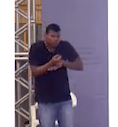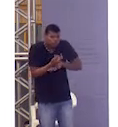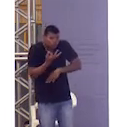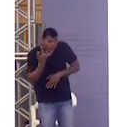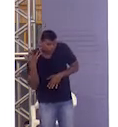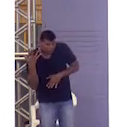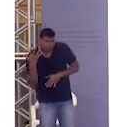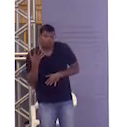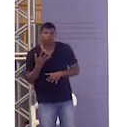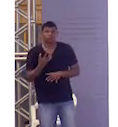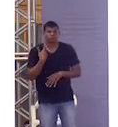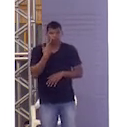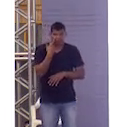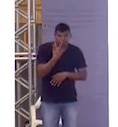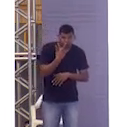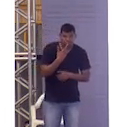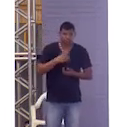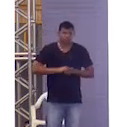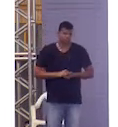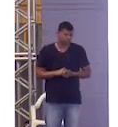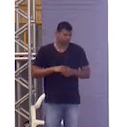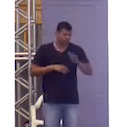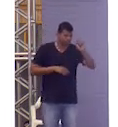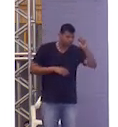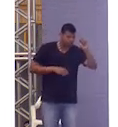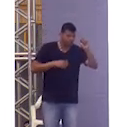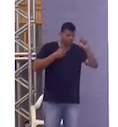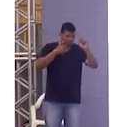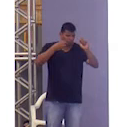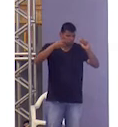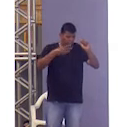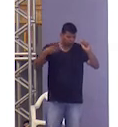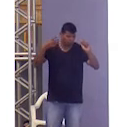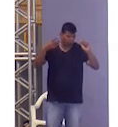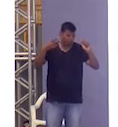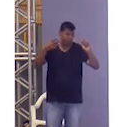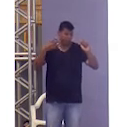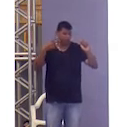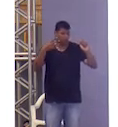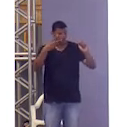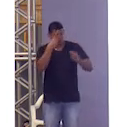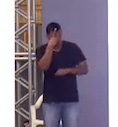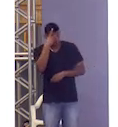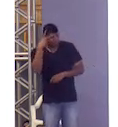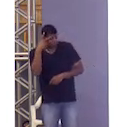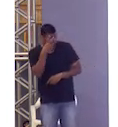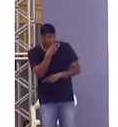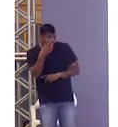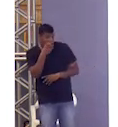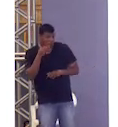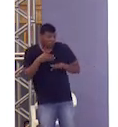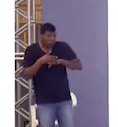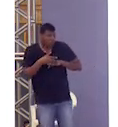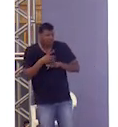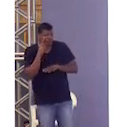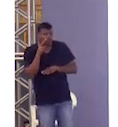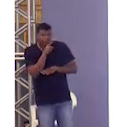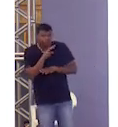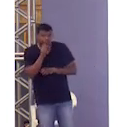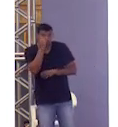seu perfil são: letra A, 103 em cada 330, 104 em